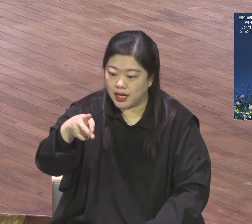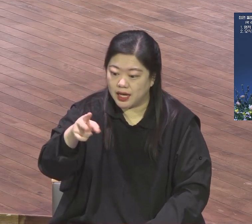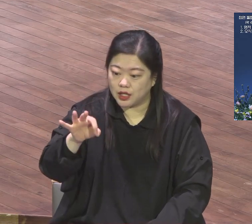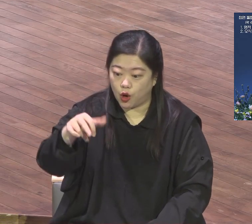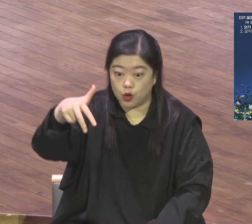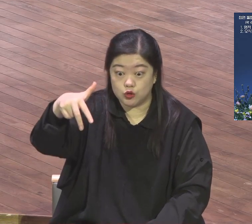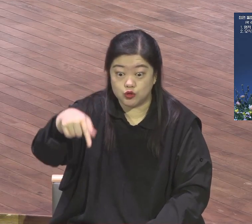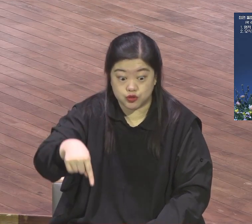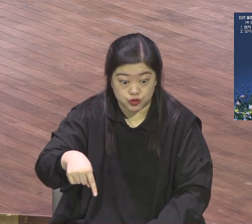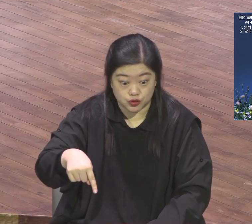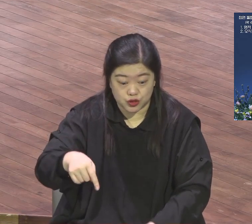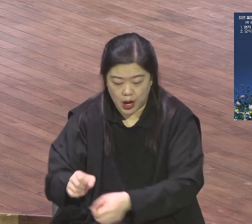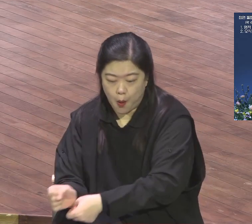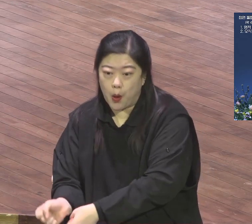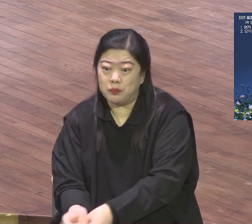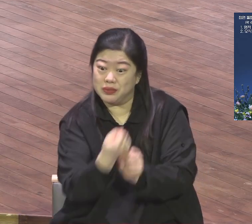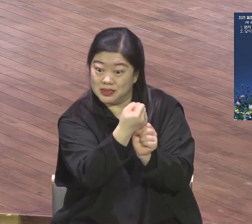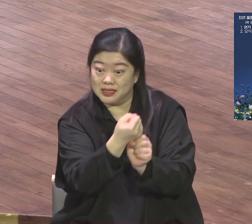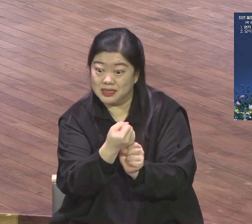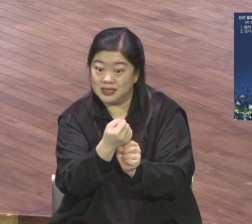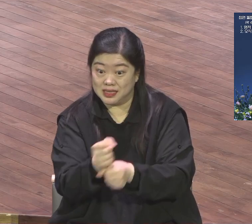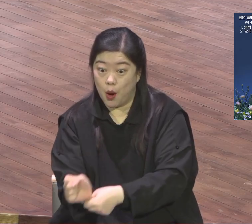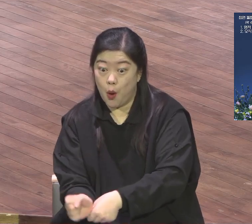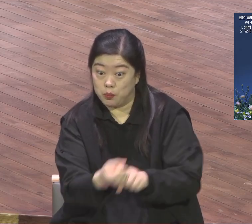때 홀마다 두려움과 불안이